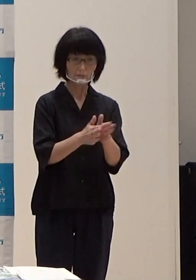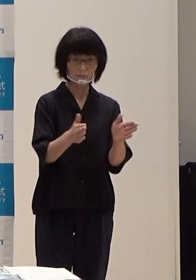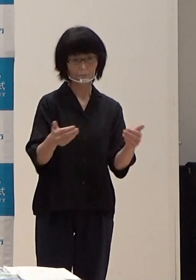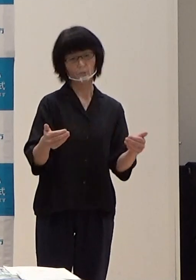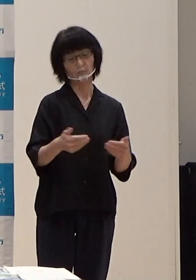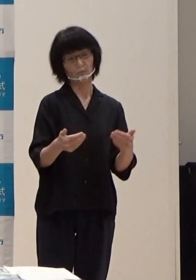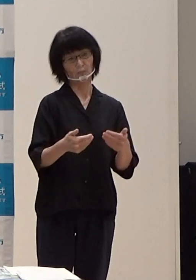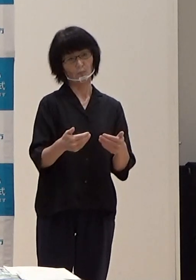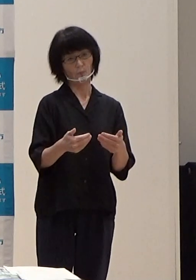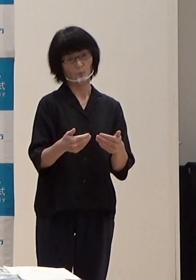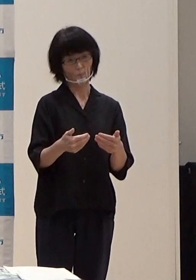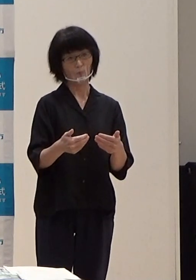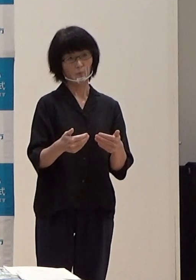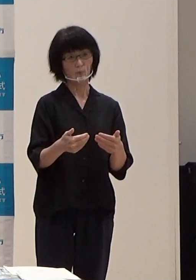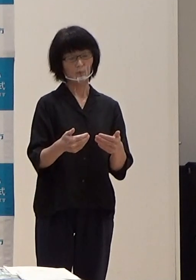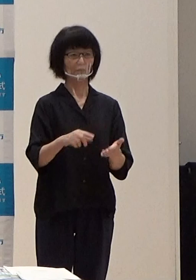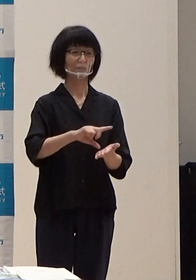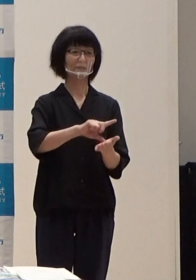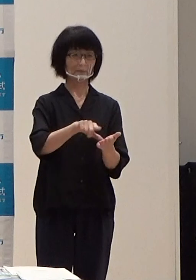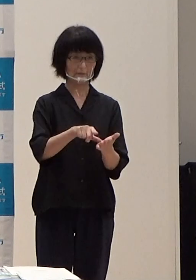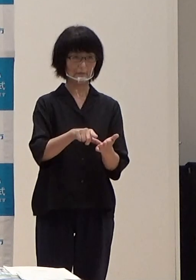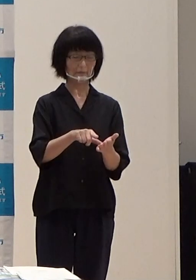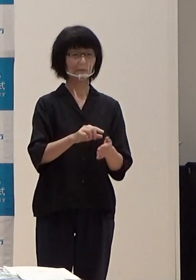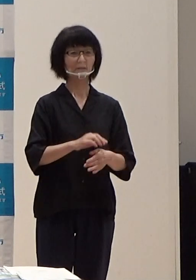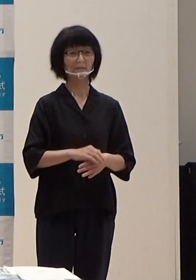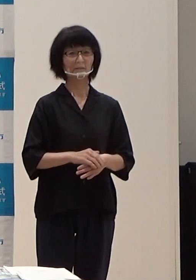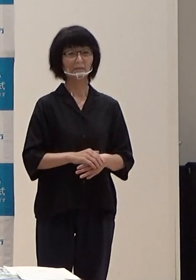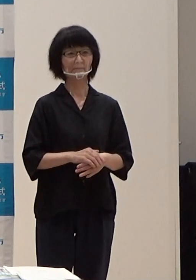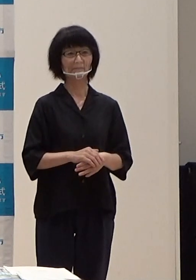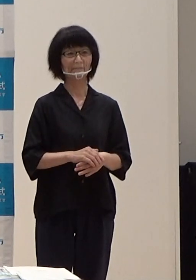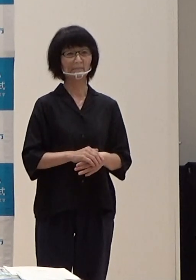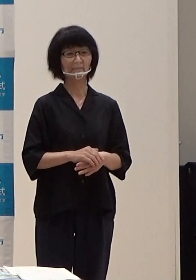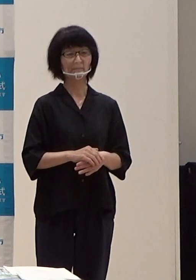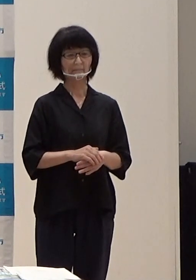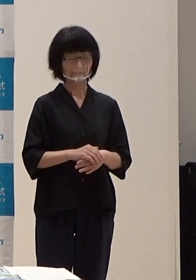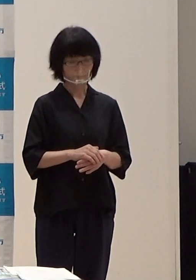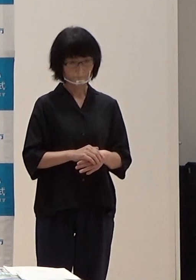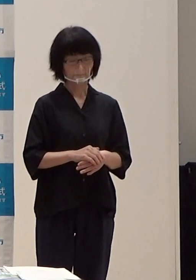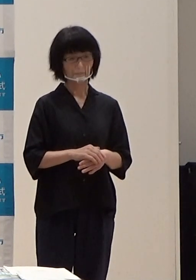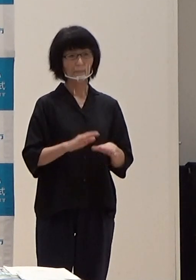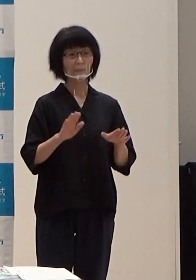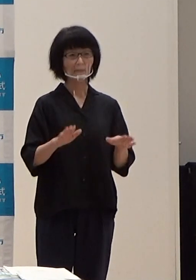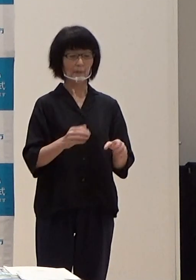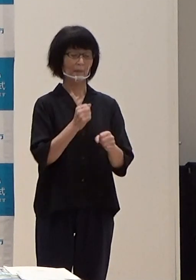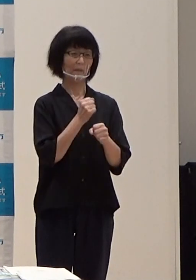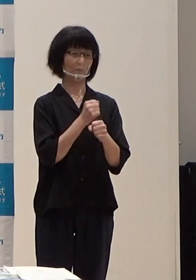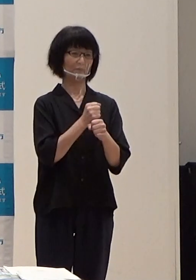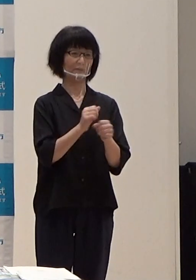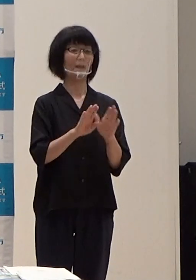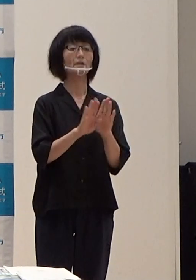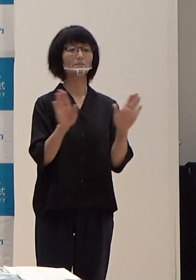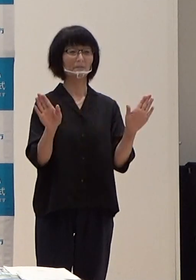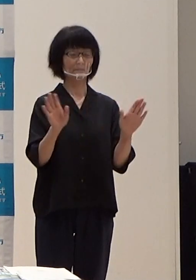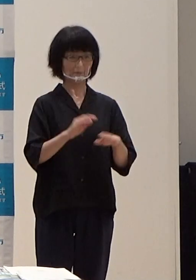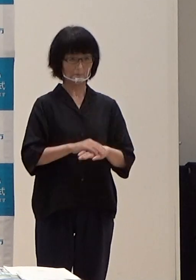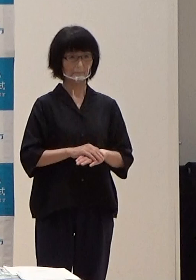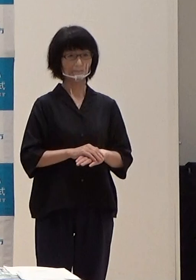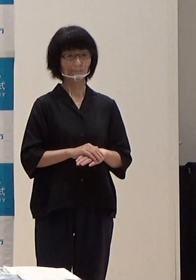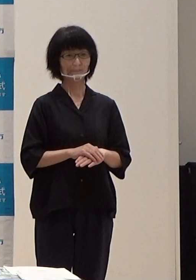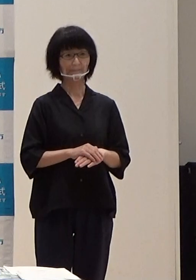点として参るというものでございまして、今すでに、の着手計画が進んでおります。で、